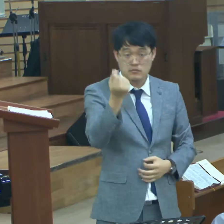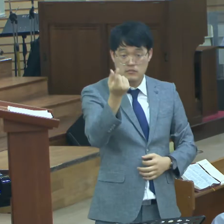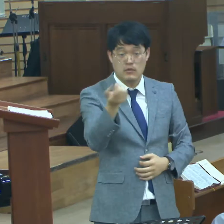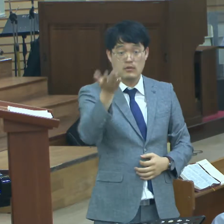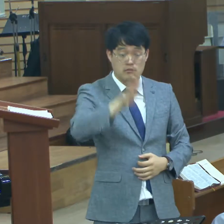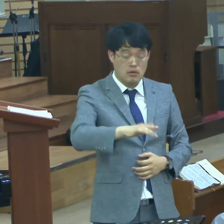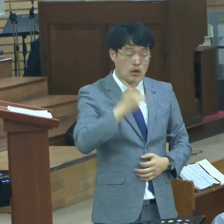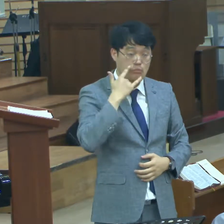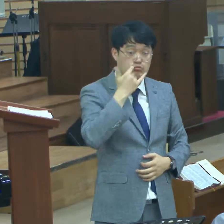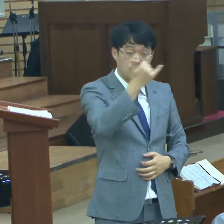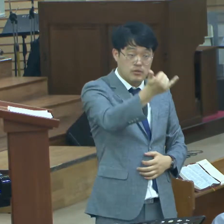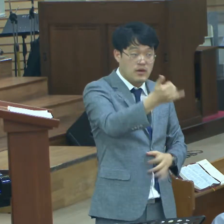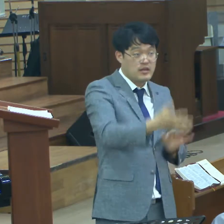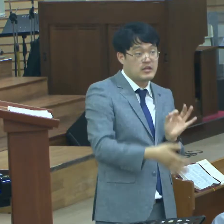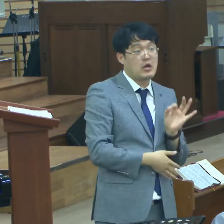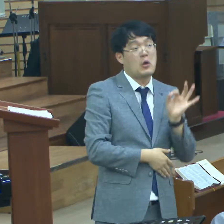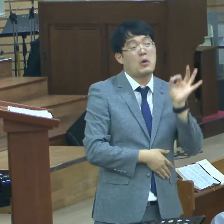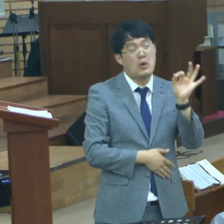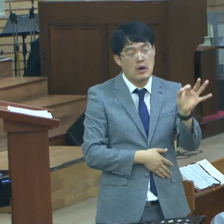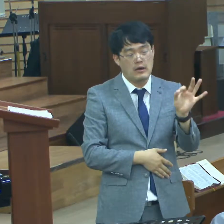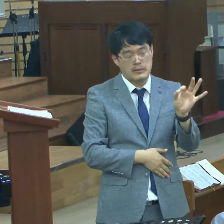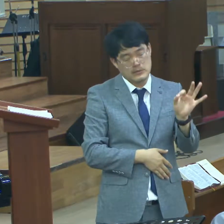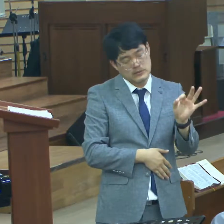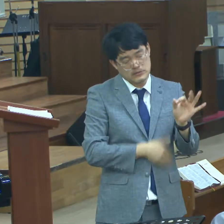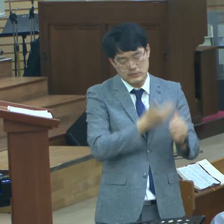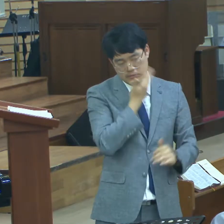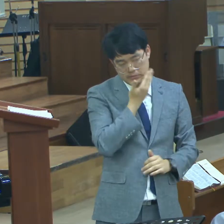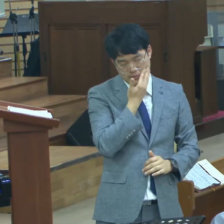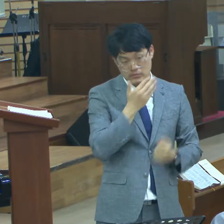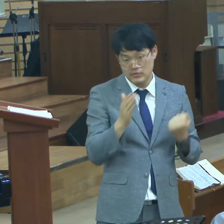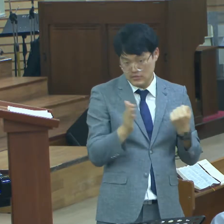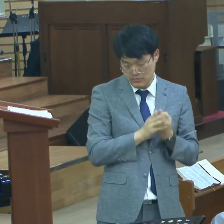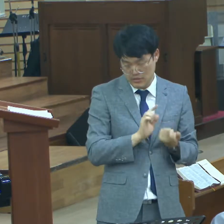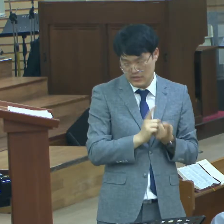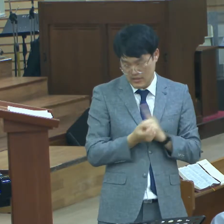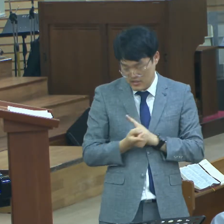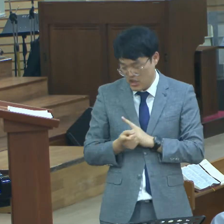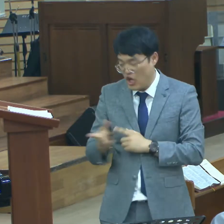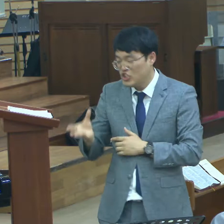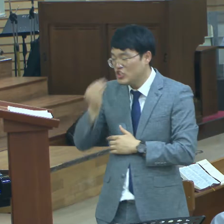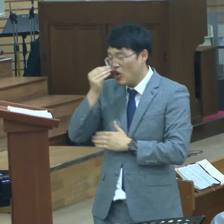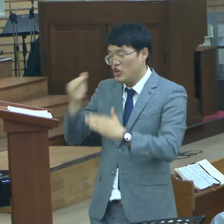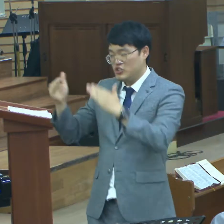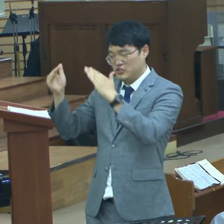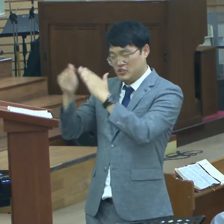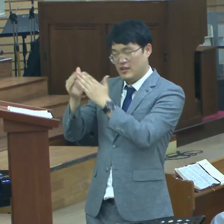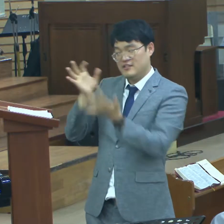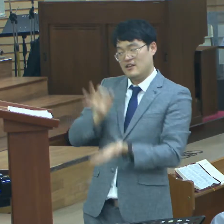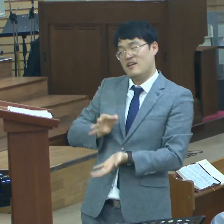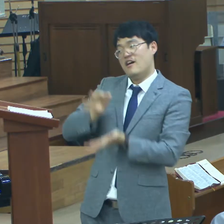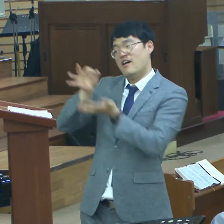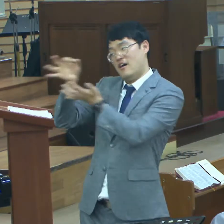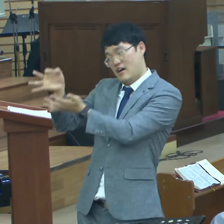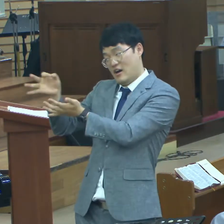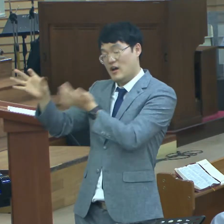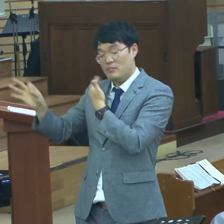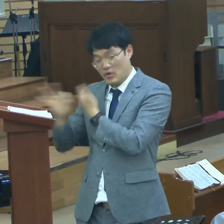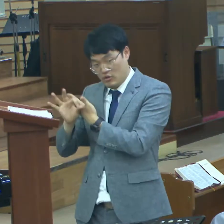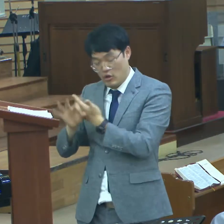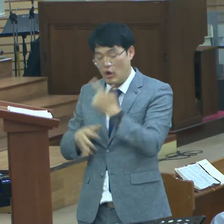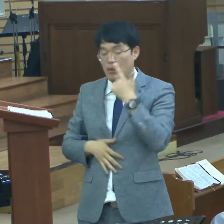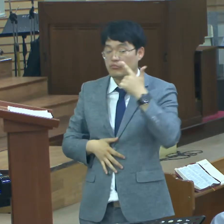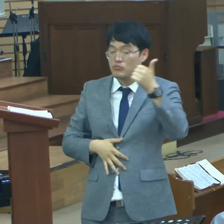성전에서 원하는 헌금으로 드렸을 경우에 부모님께는 안 드려도 문제가 없다는